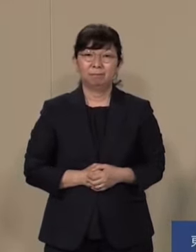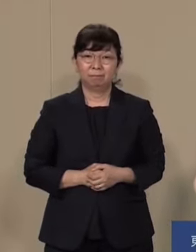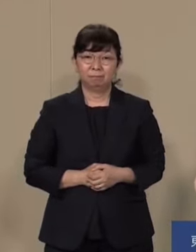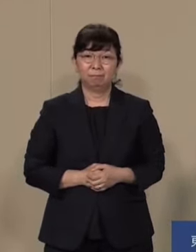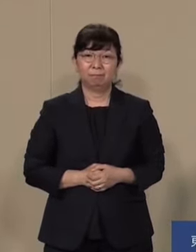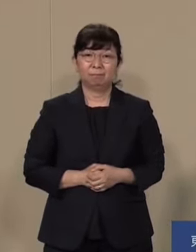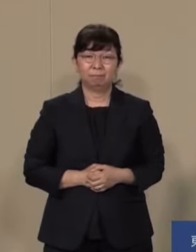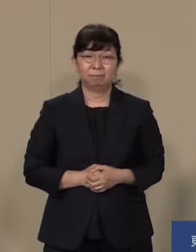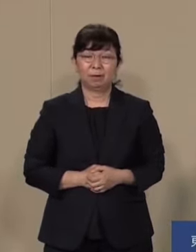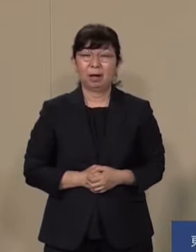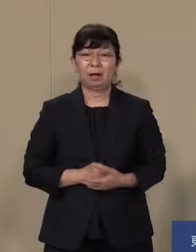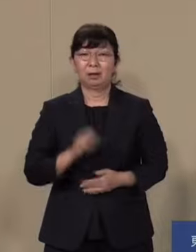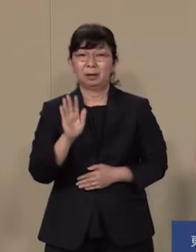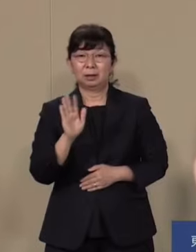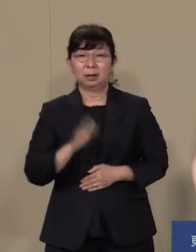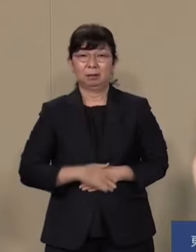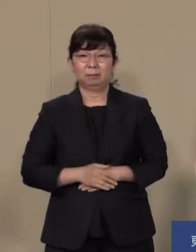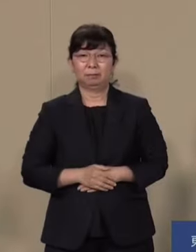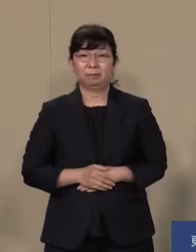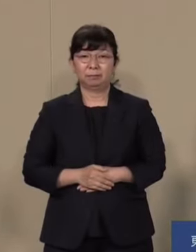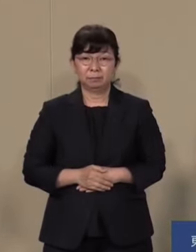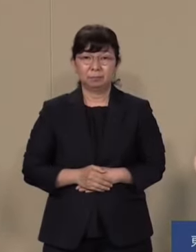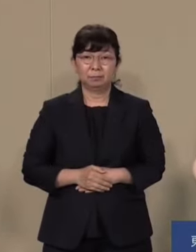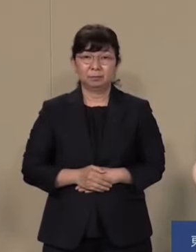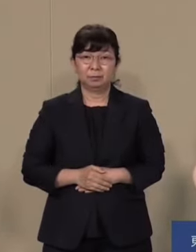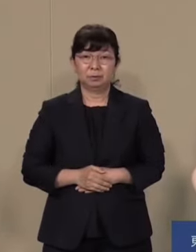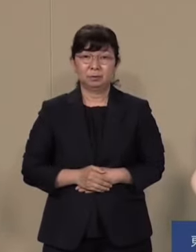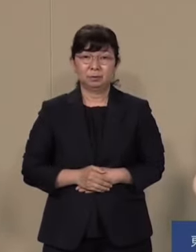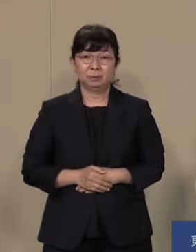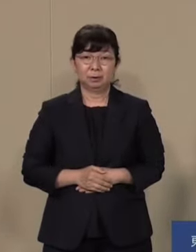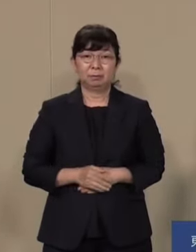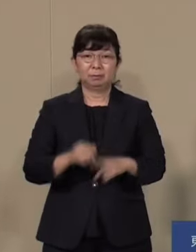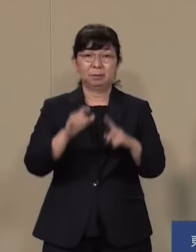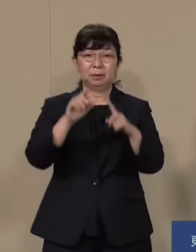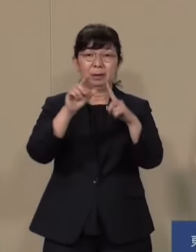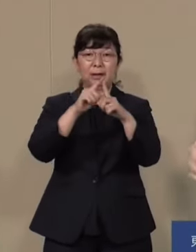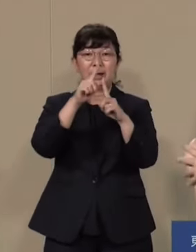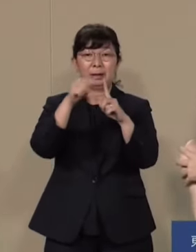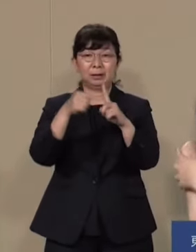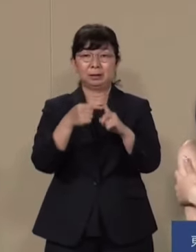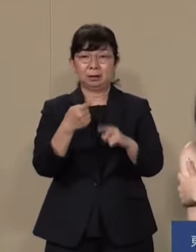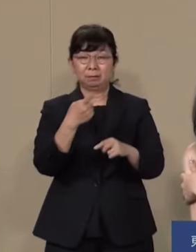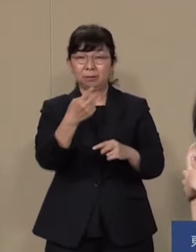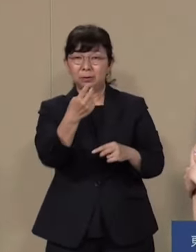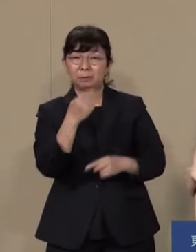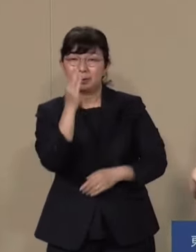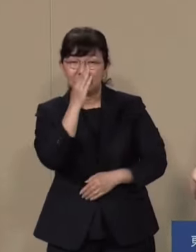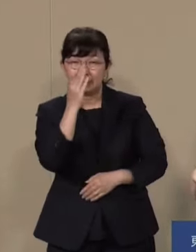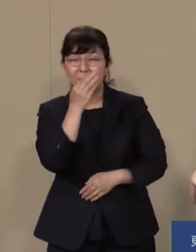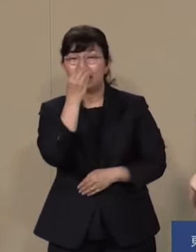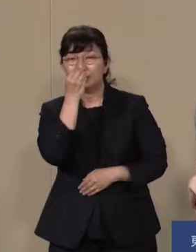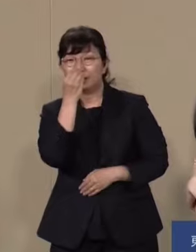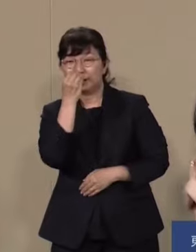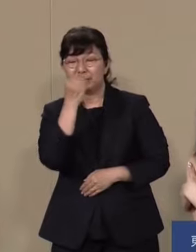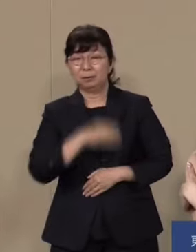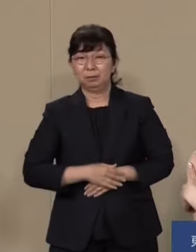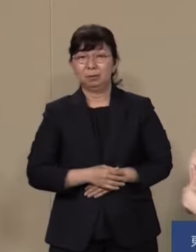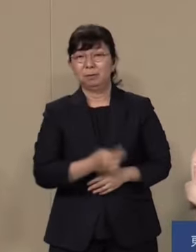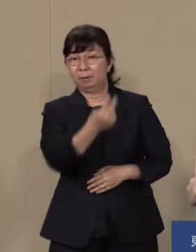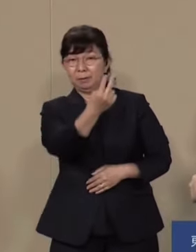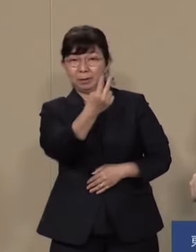でしょやだそんなエリさんこっちのこと見ないで難しいそんな目で見